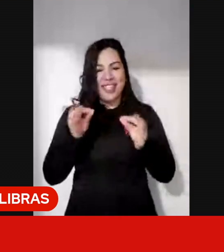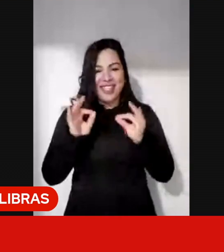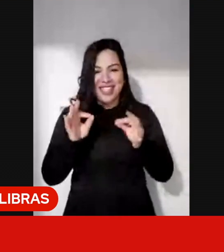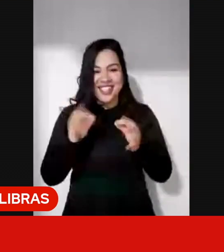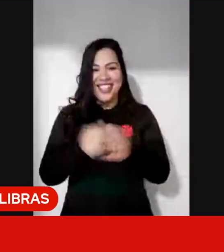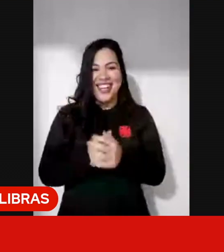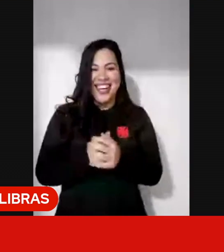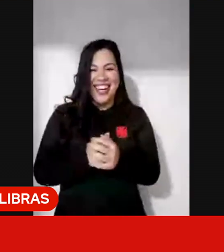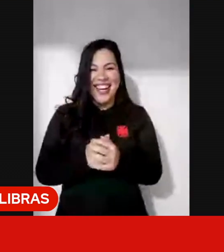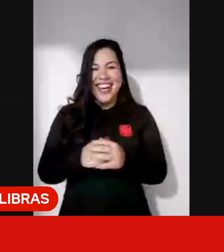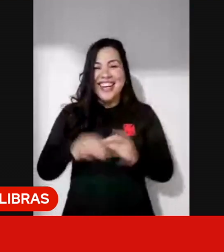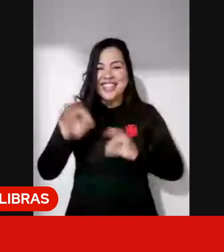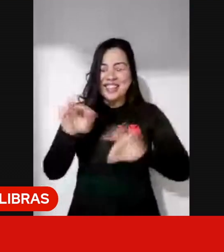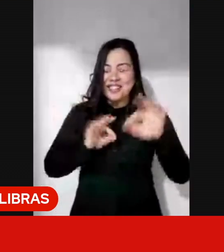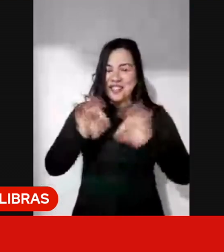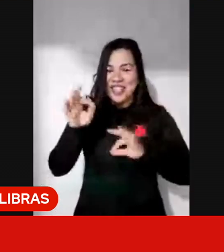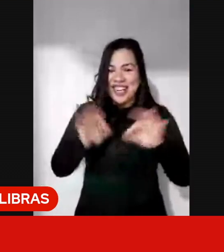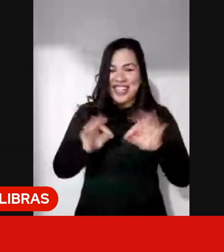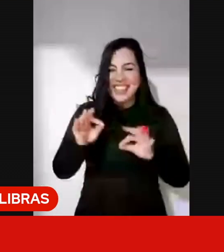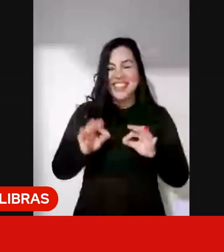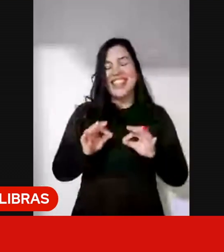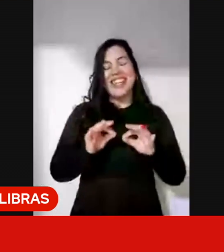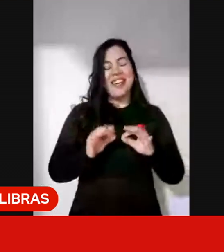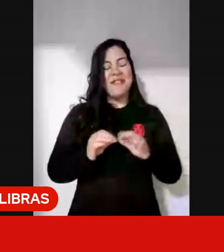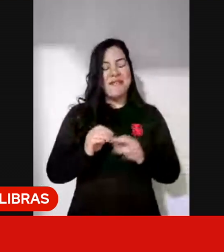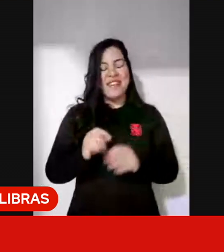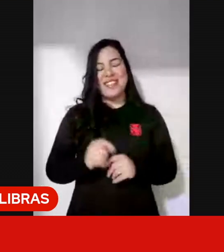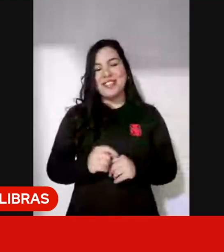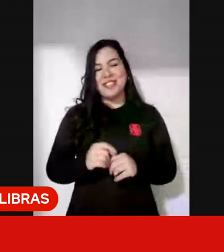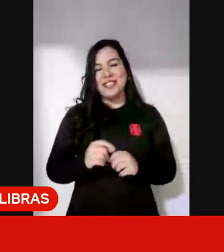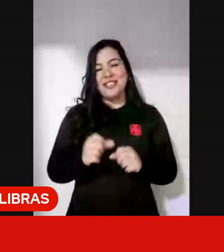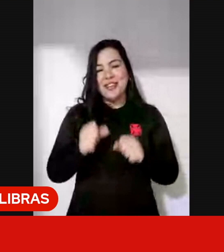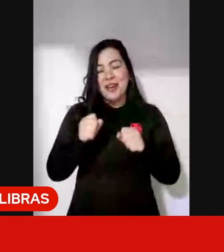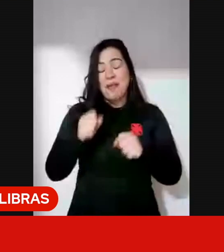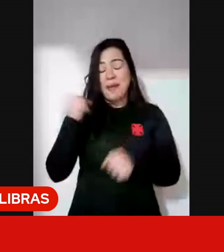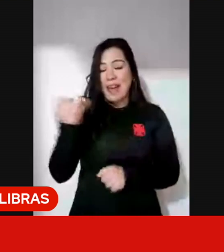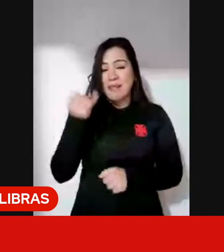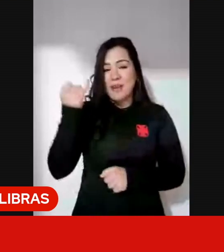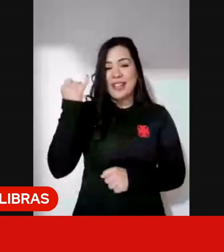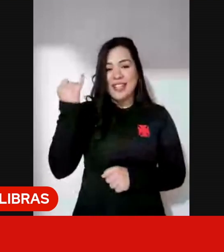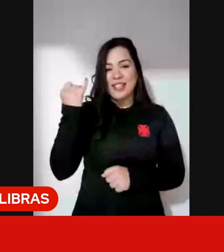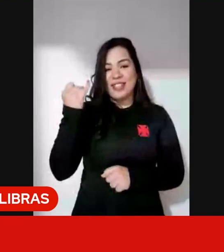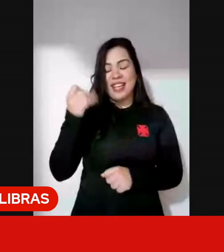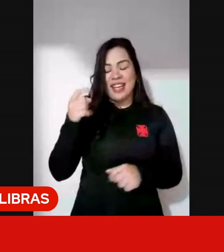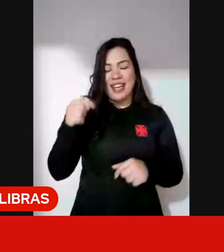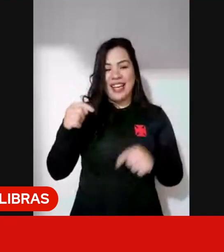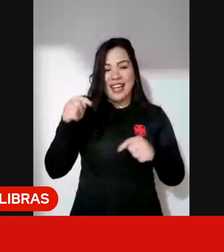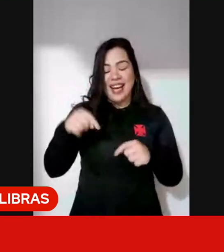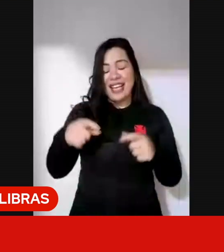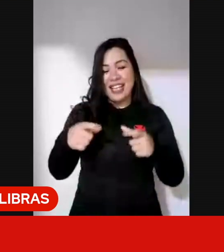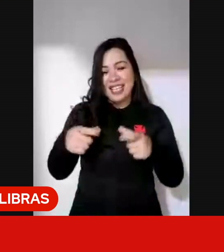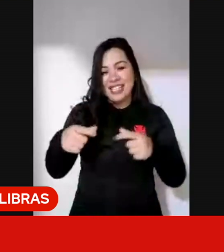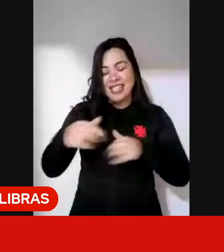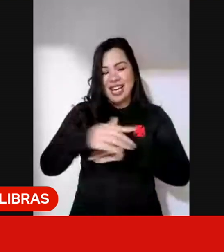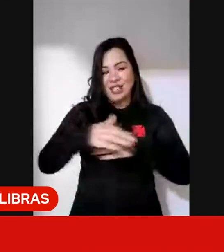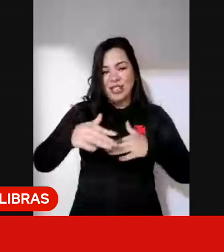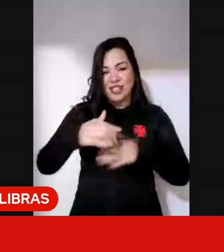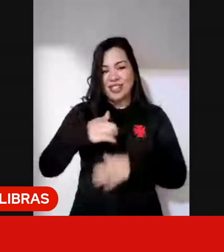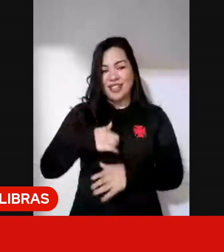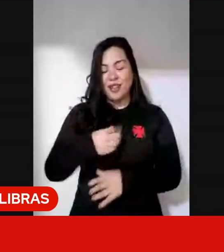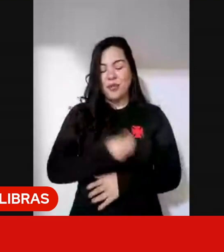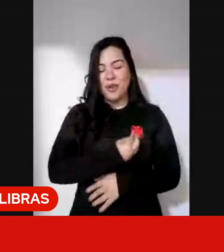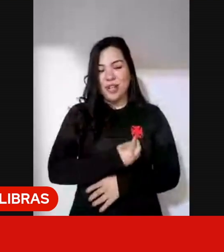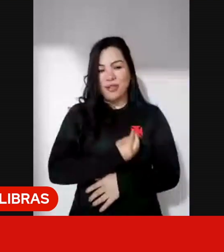Com certeza. Já estou me organizando aqui, preparando tudo, porque é importante, né? Aqui na